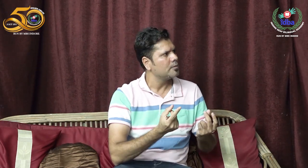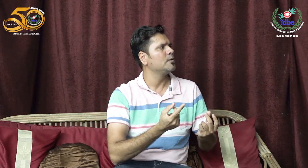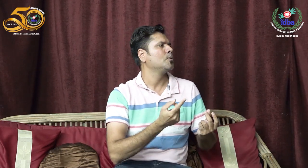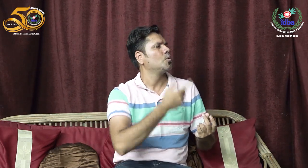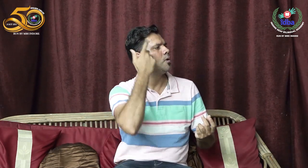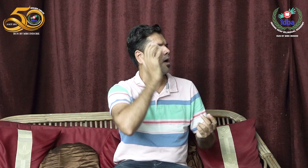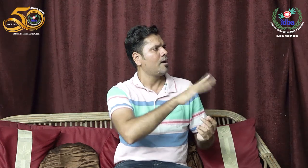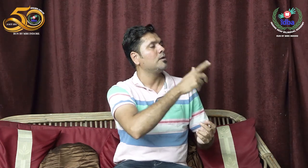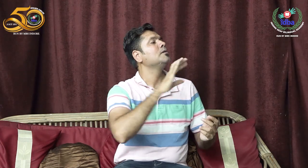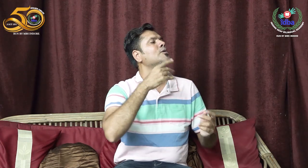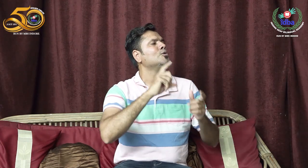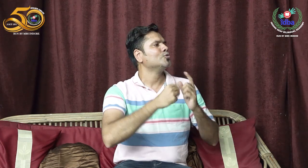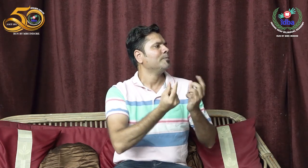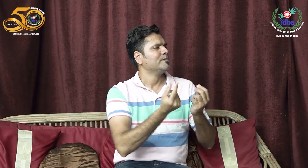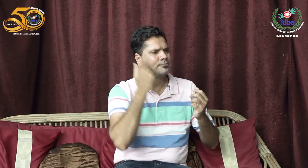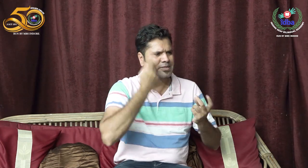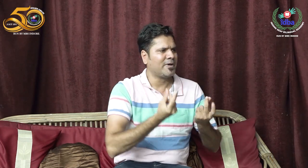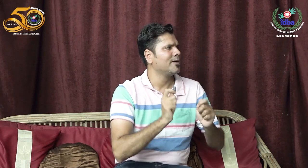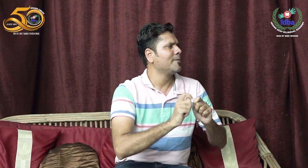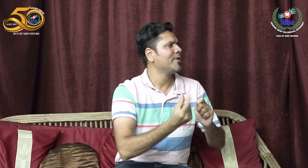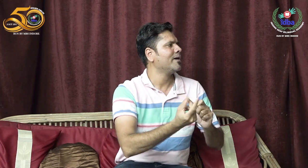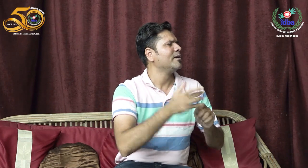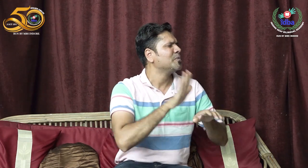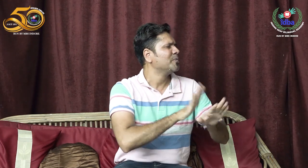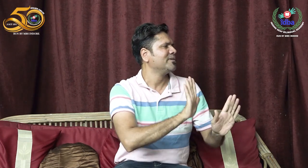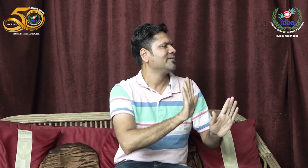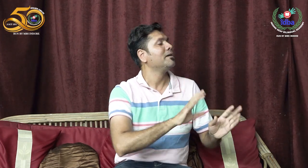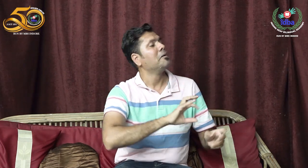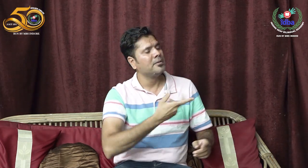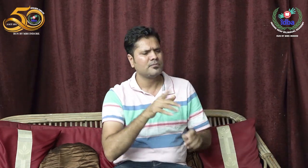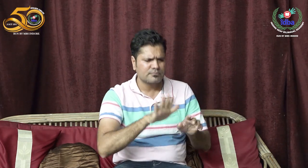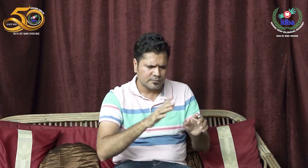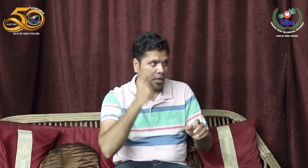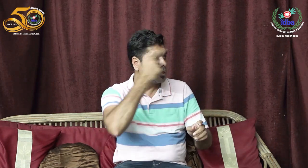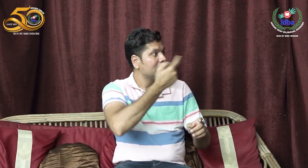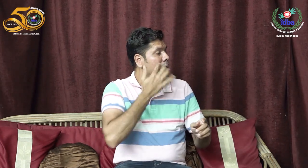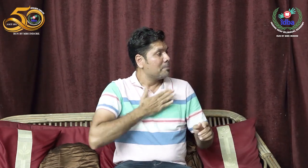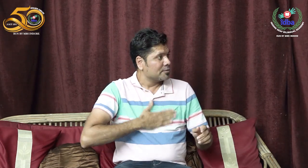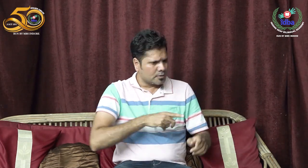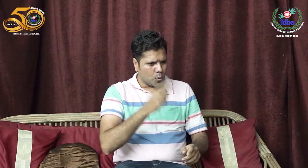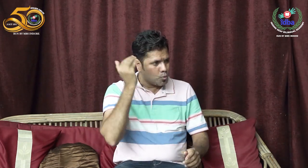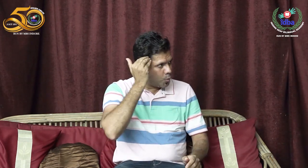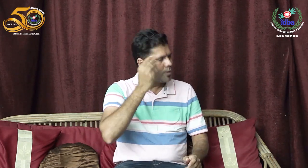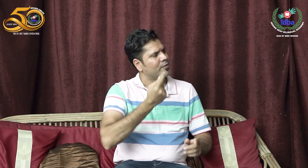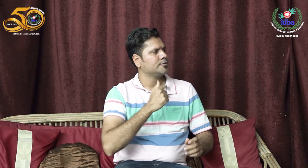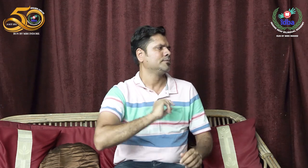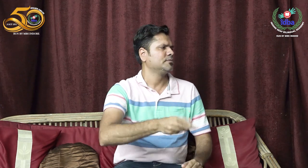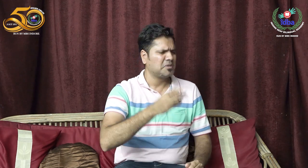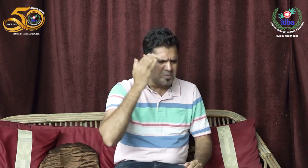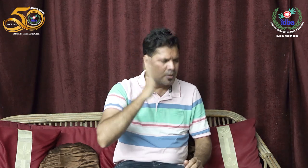से आपको उस चीज़ का रिप्लाई करना होता है। अगर आप स्लो करेंगे तो शायद इम्प्रेशन अच्छा नहीं जाता है। तो अगर आपको